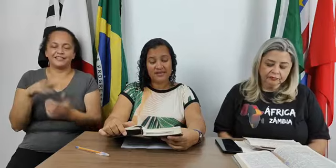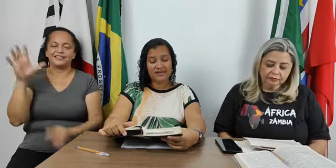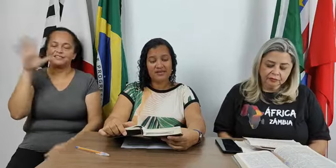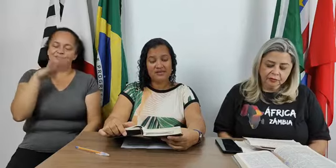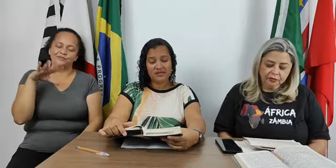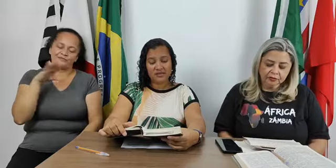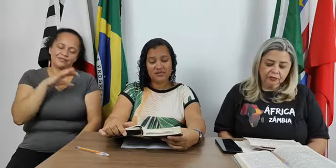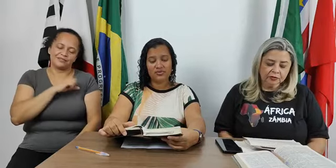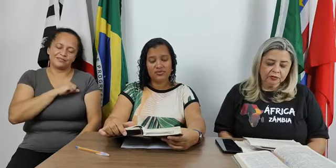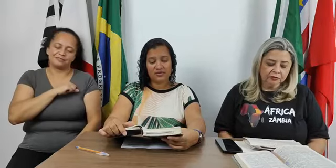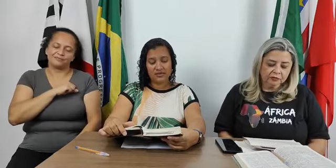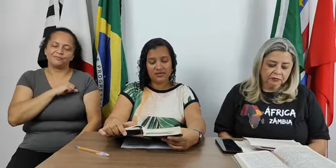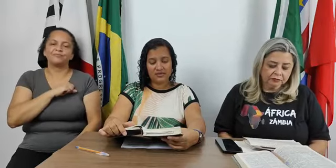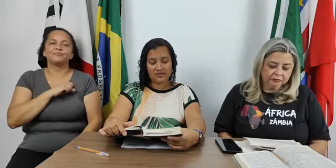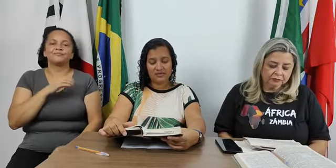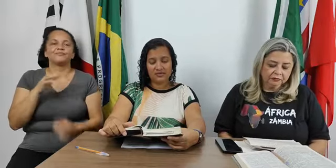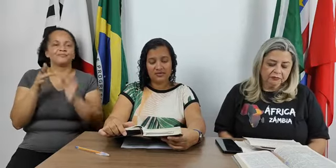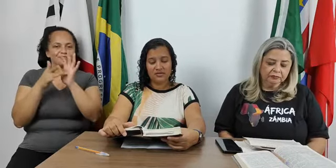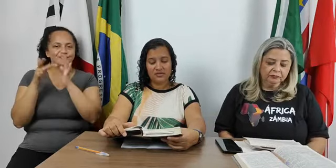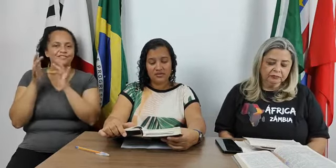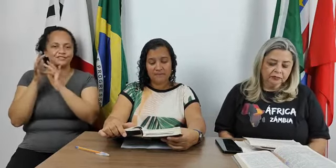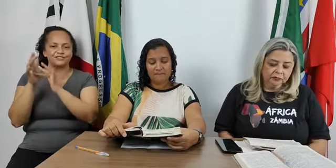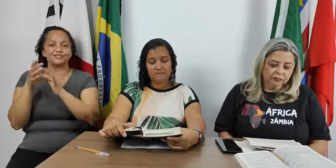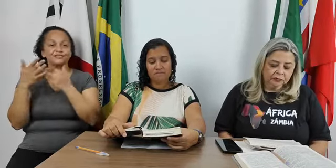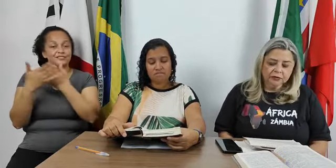estará neles e eu estarei neles.